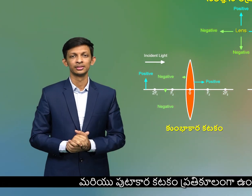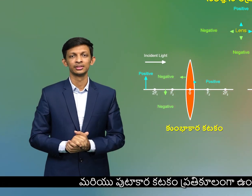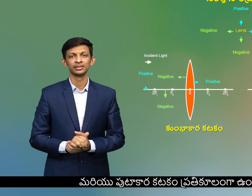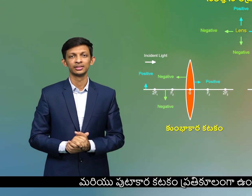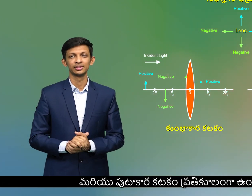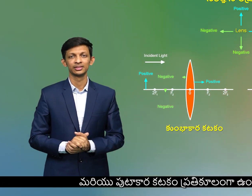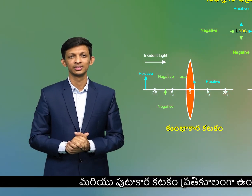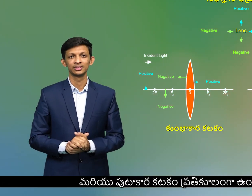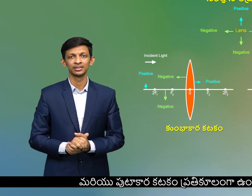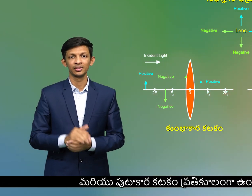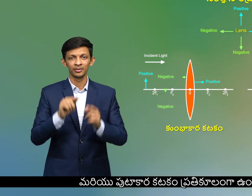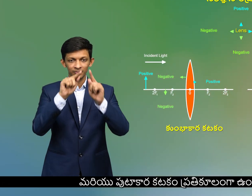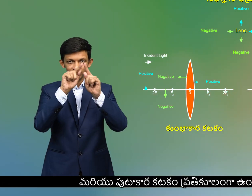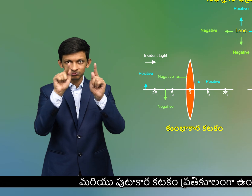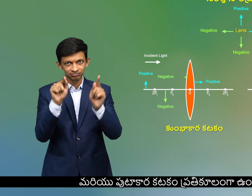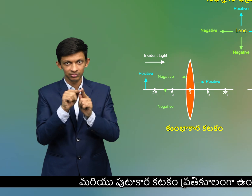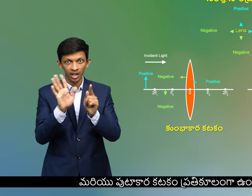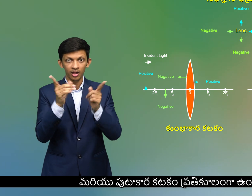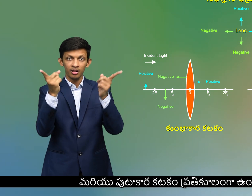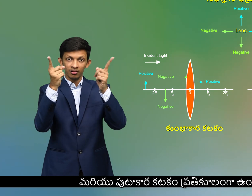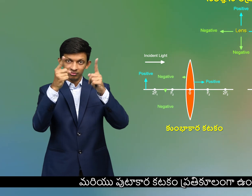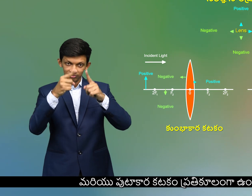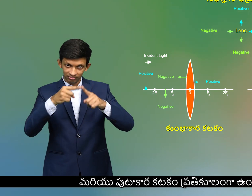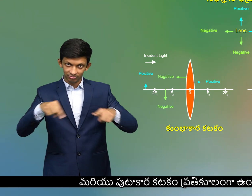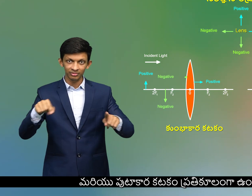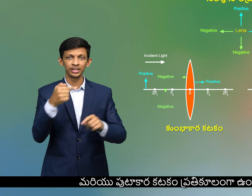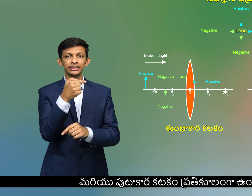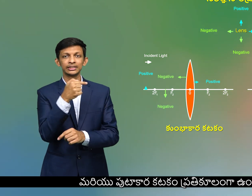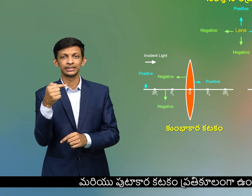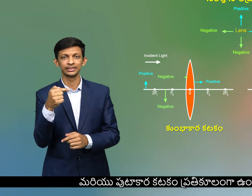మరియు పుటాకార కటకం ప్రతికూలంగా ఉంటుంది.